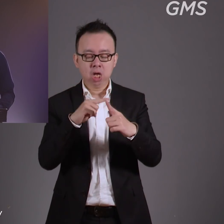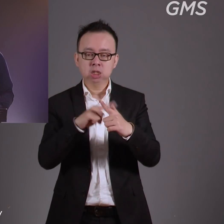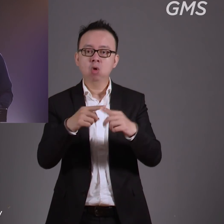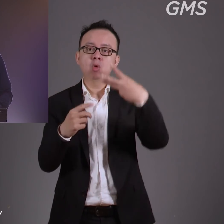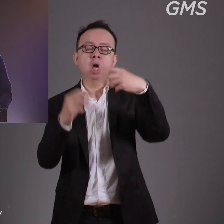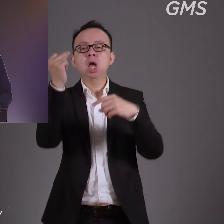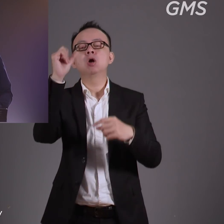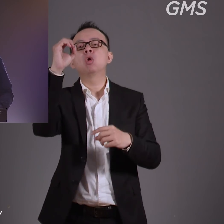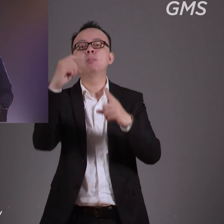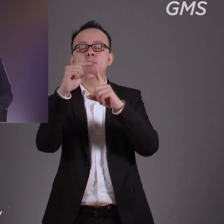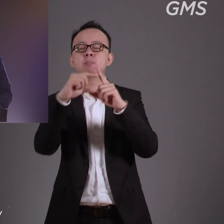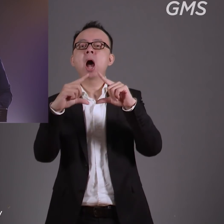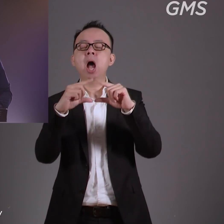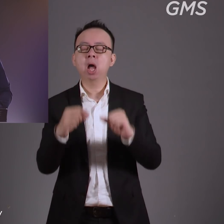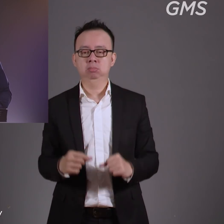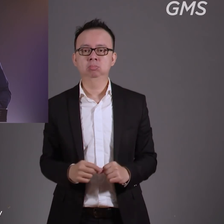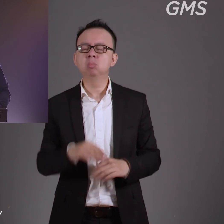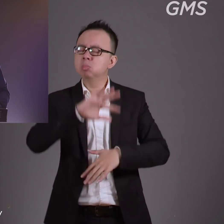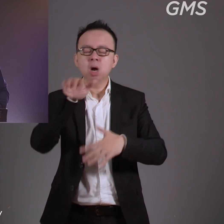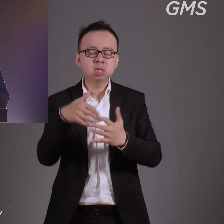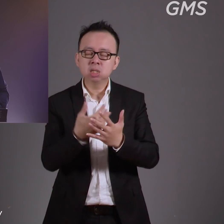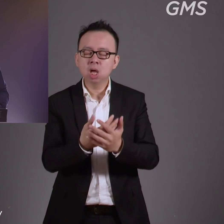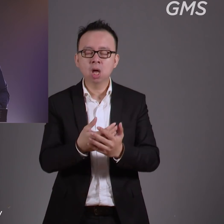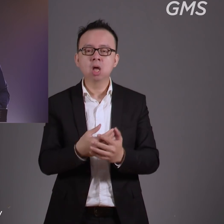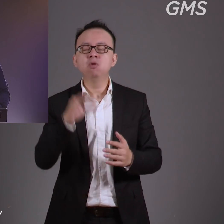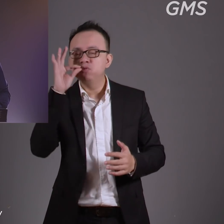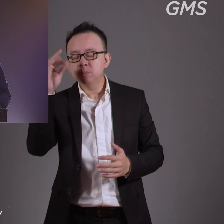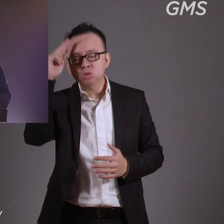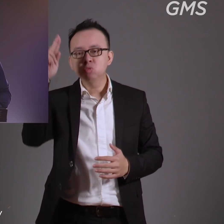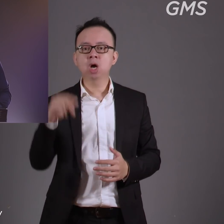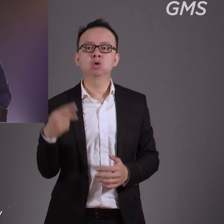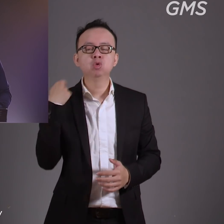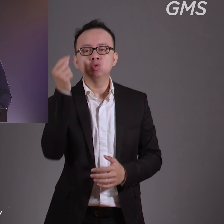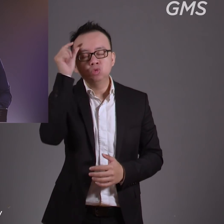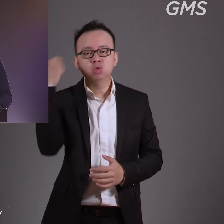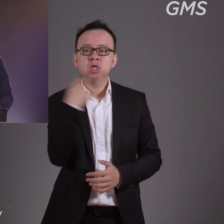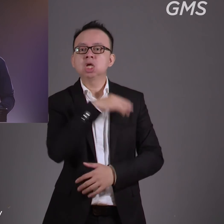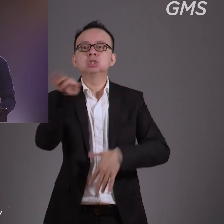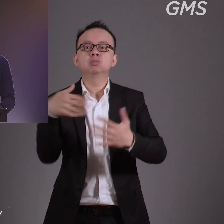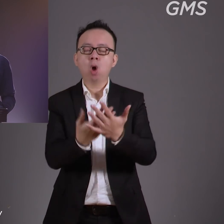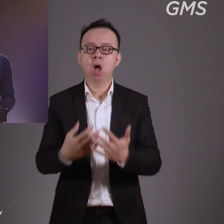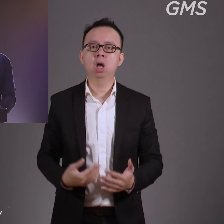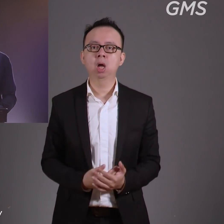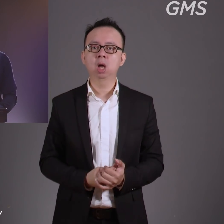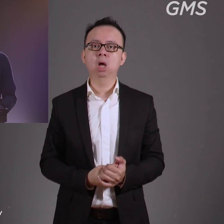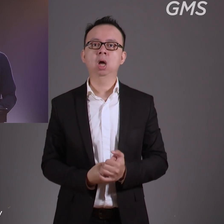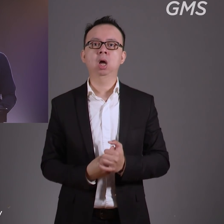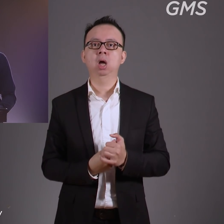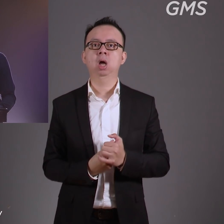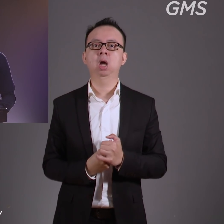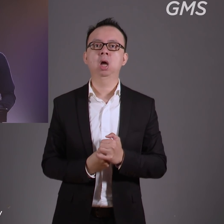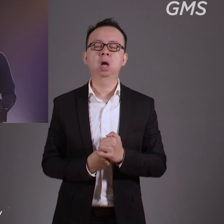terdahulu tidak harus menjadi terkemudian. Yang terkemudian seperti kita. Ketika nenek moyang kita masih menyembah yang bukan